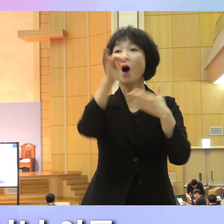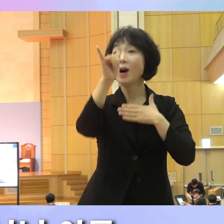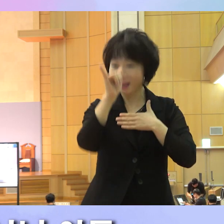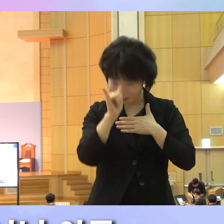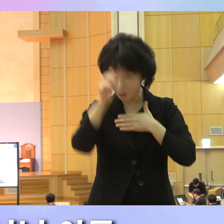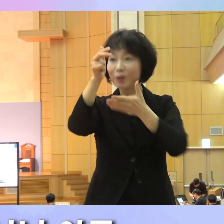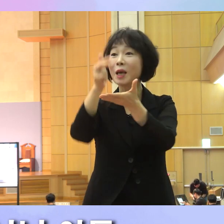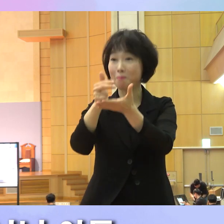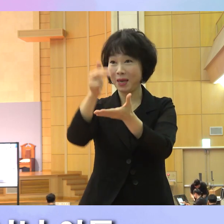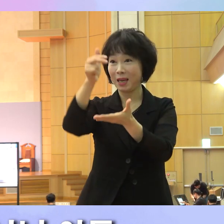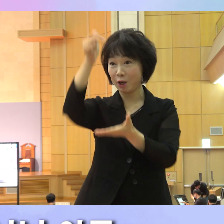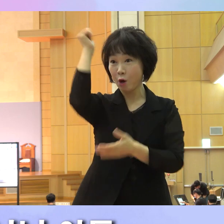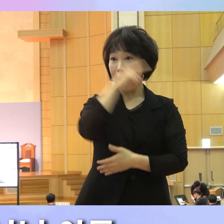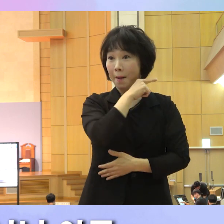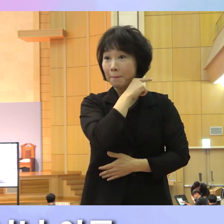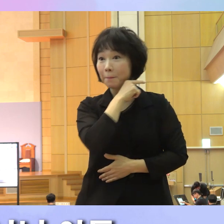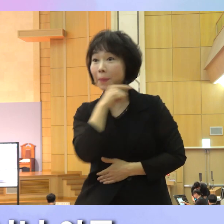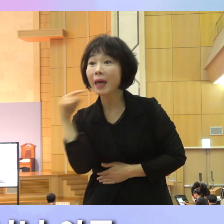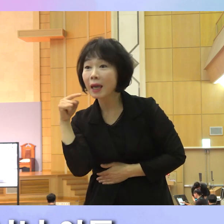능력이로다. 주의 피